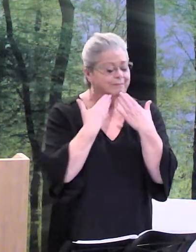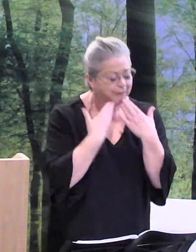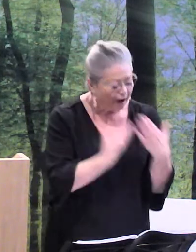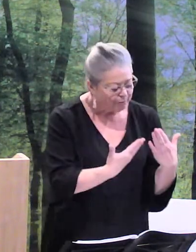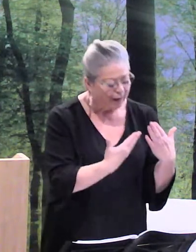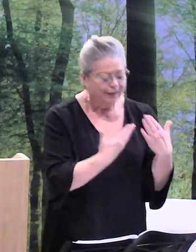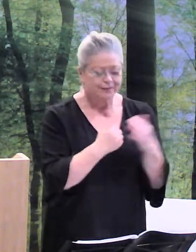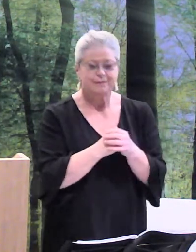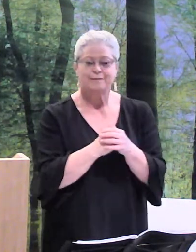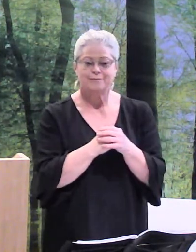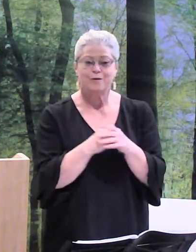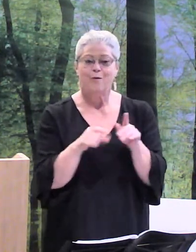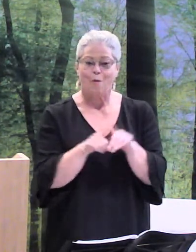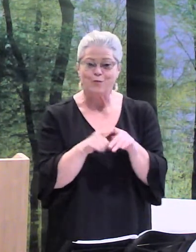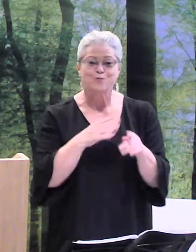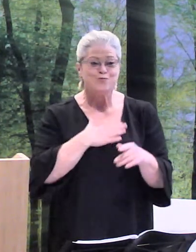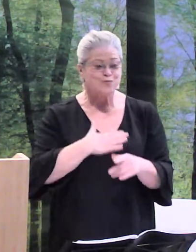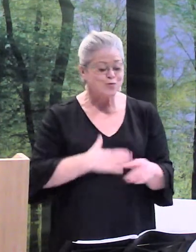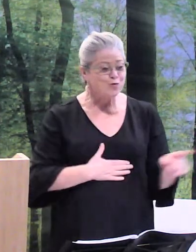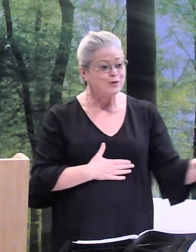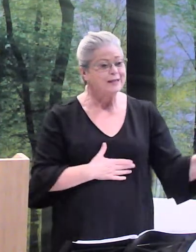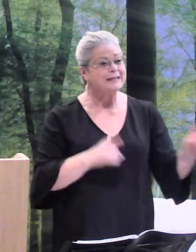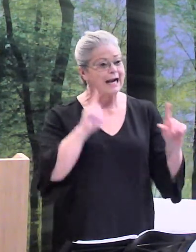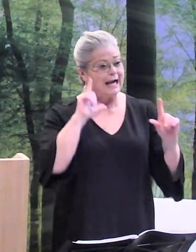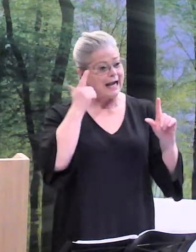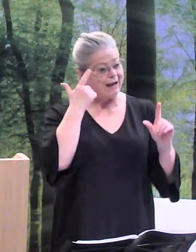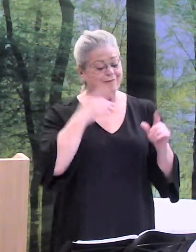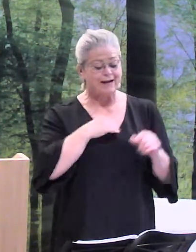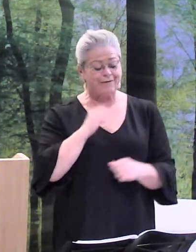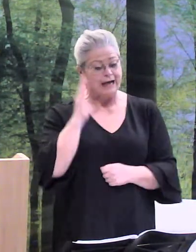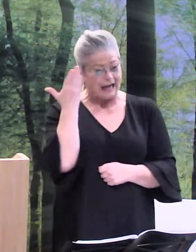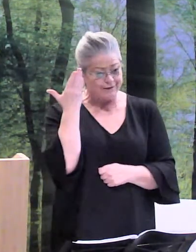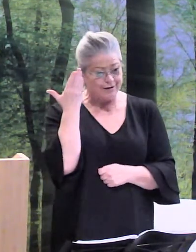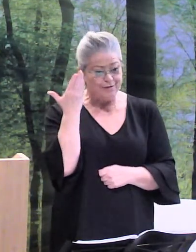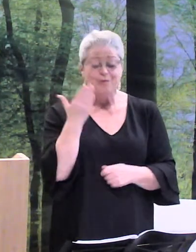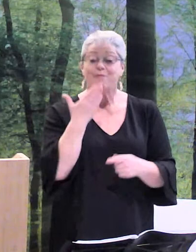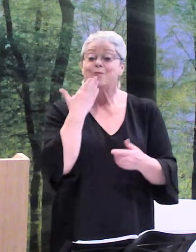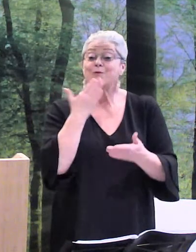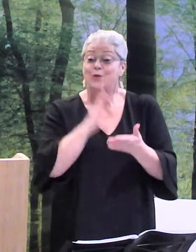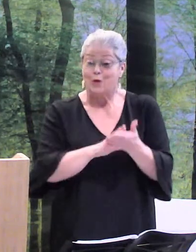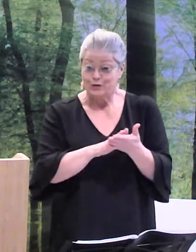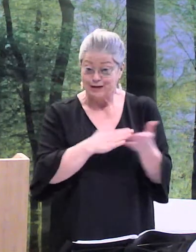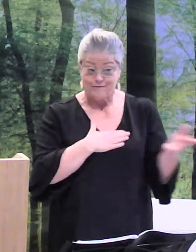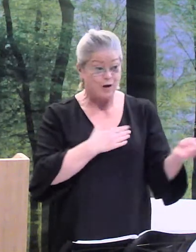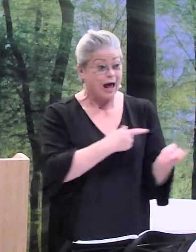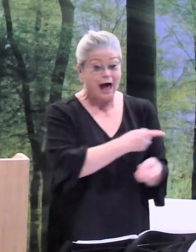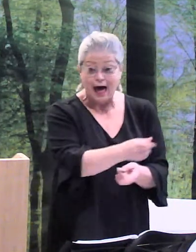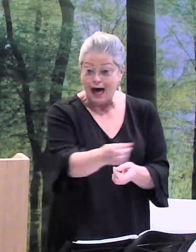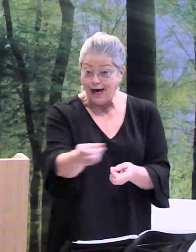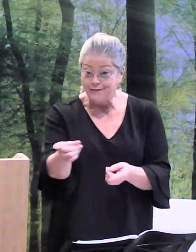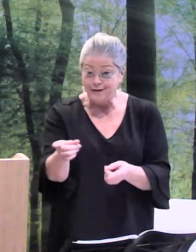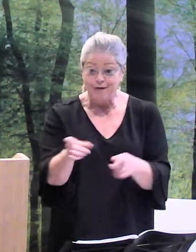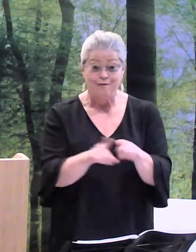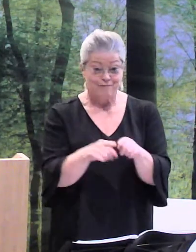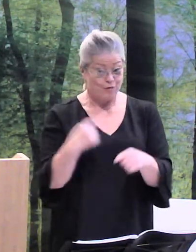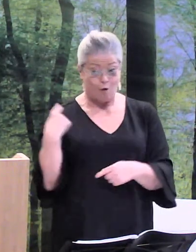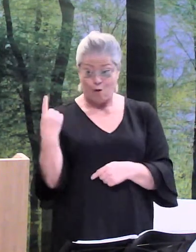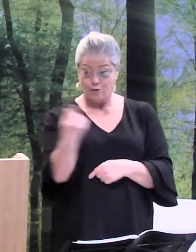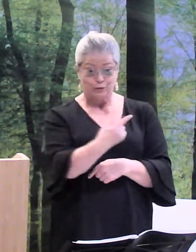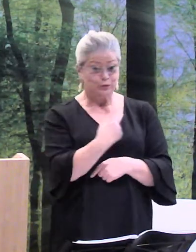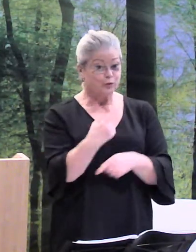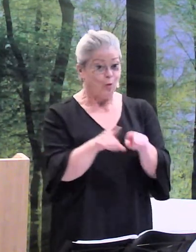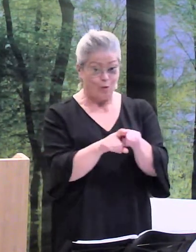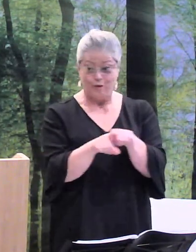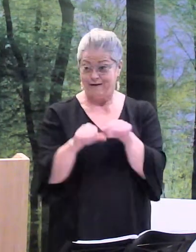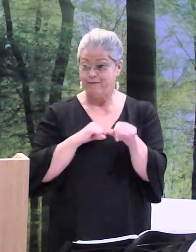Dankbaarheid, ook voor het goede dat Hendrik in zijn leven gekend heeft, voor het geluk dat hij voor anderen en ook voor ons heeft betekend.